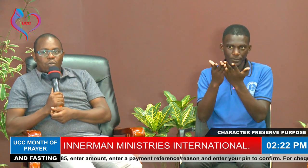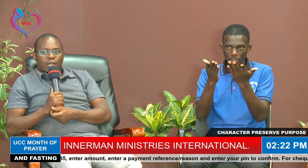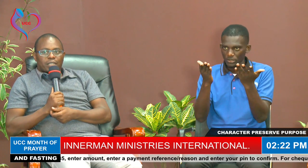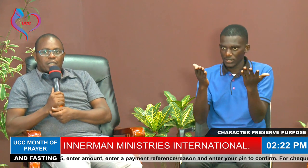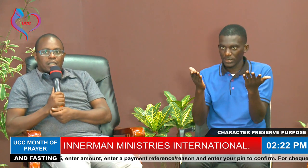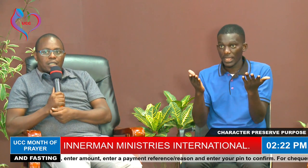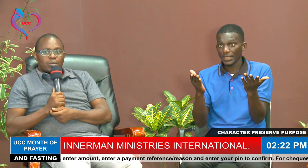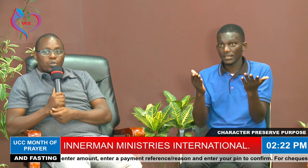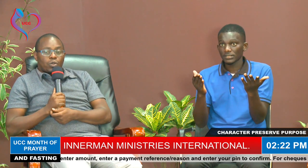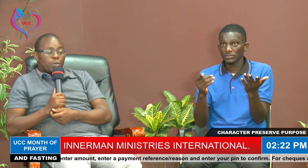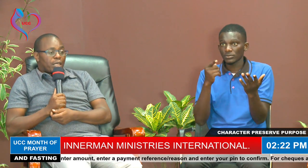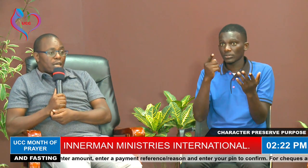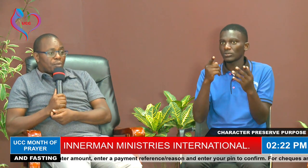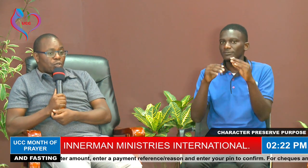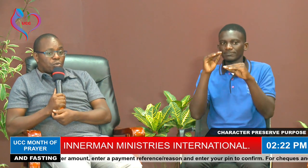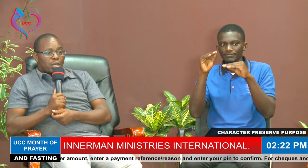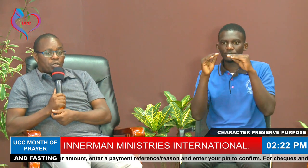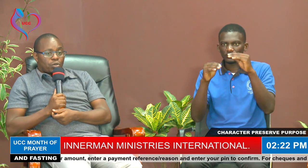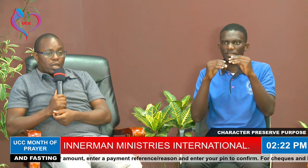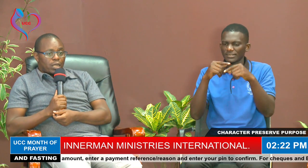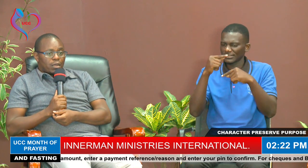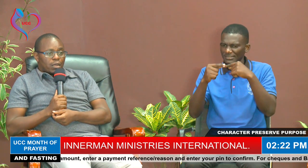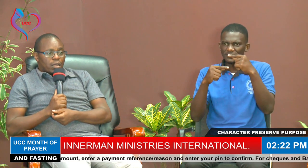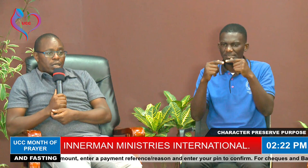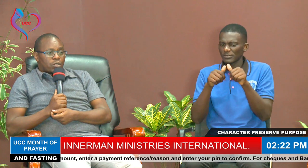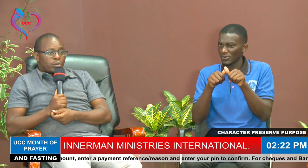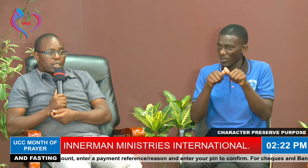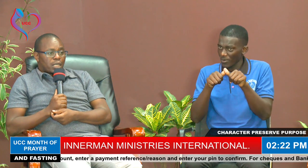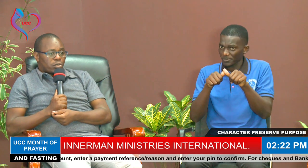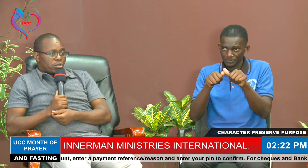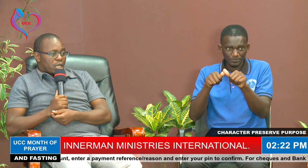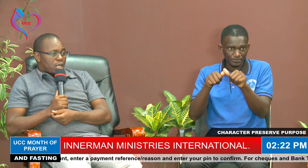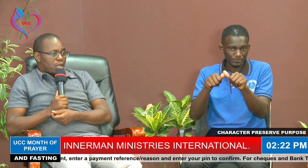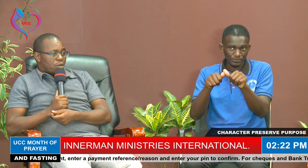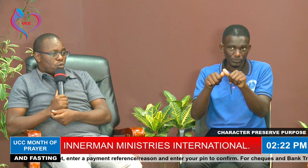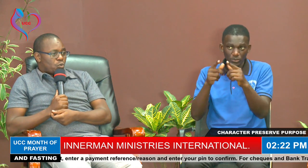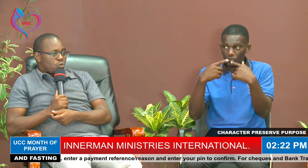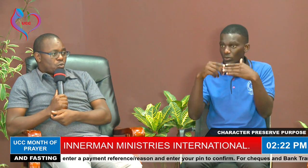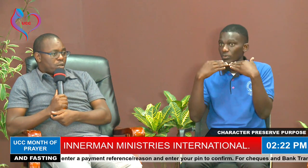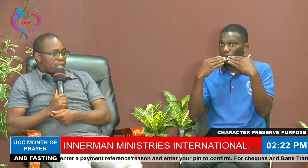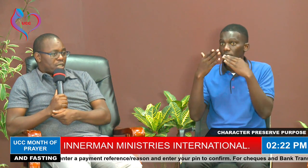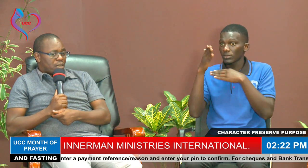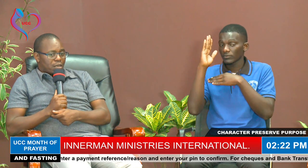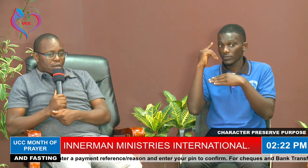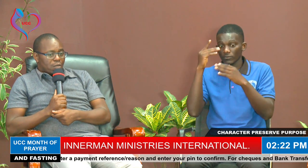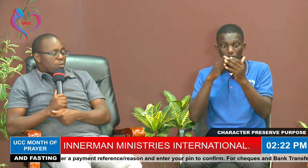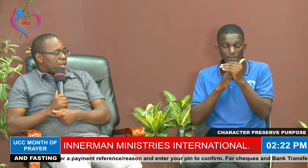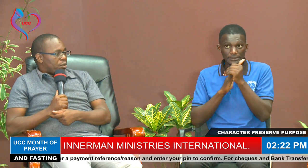kuba nti mutugoloberera mu bintu byonna bye tukola era twebaza Katonda olw'obukulembeze bwa mukadde